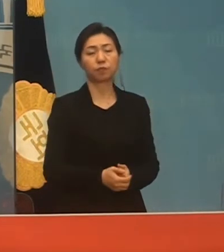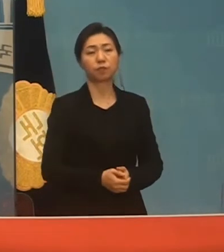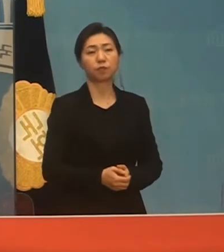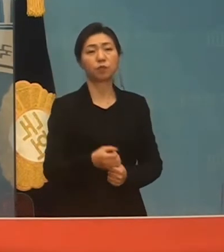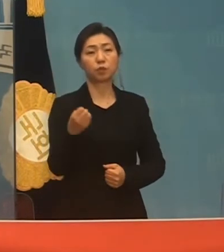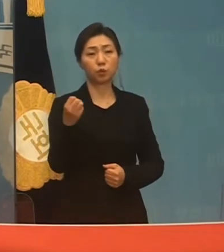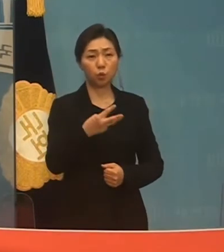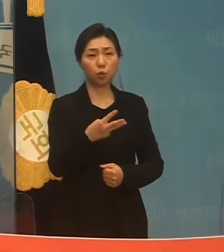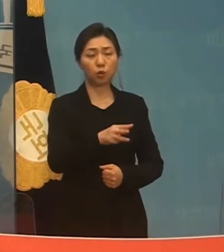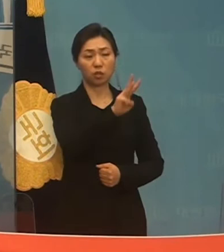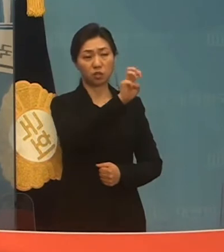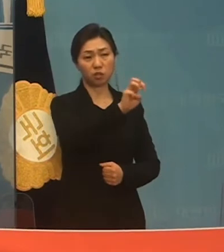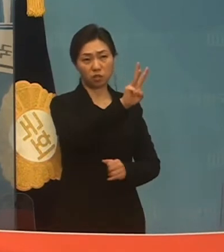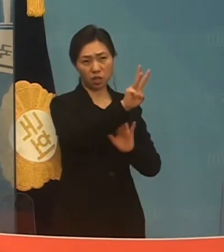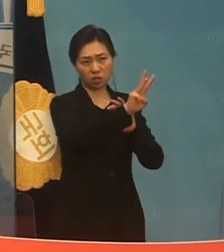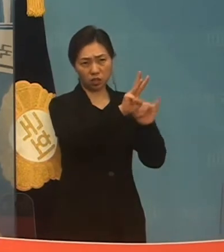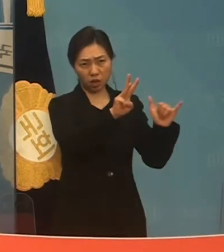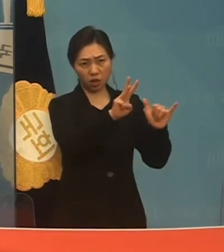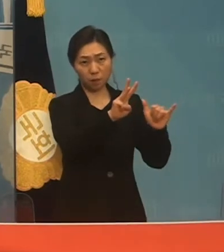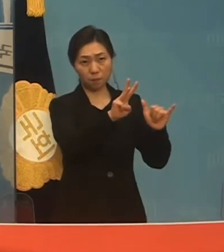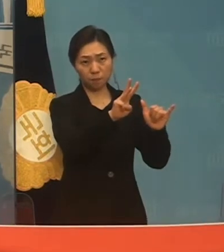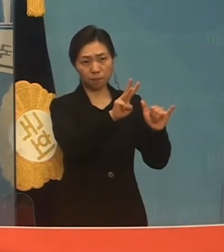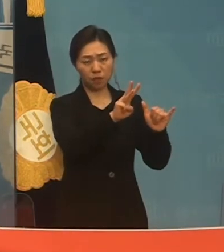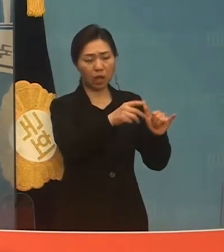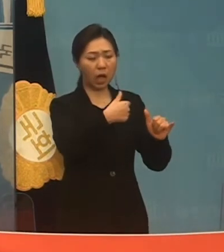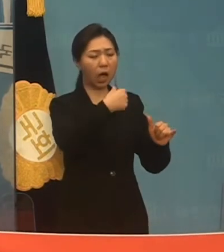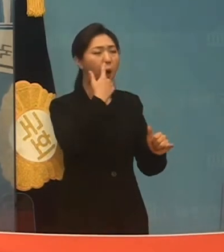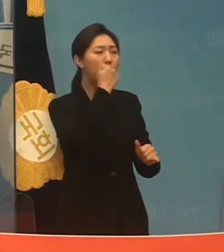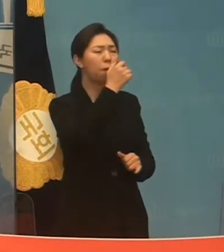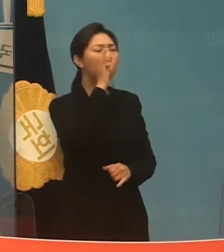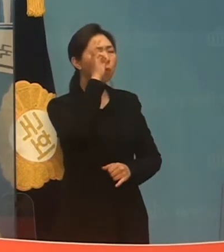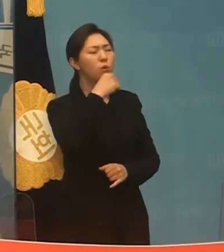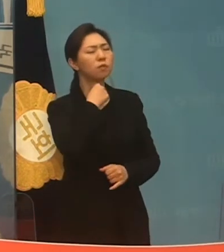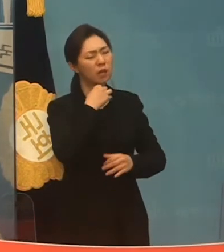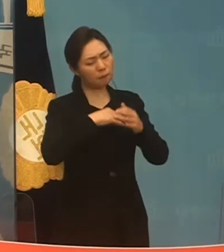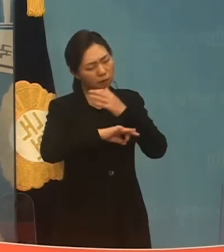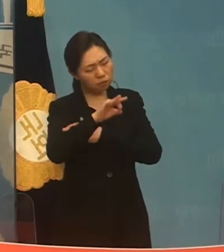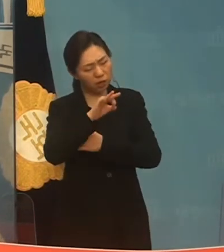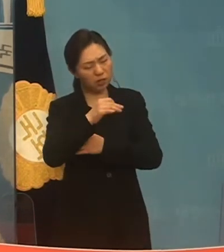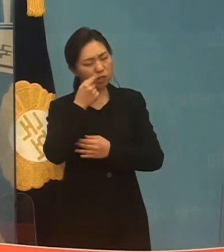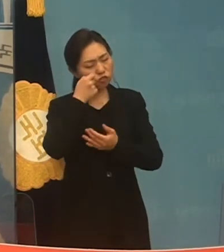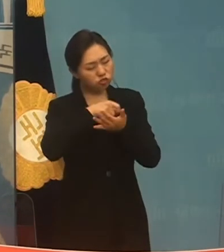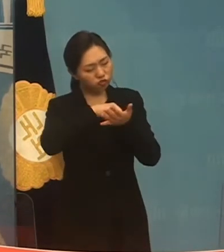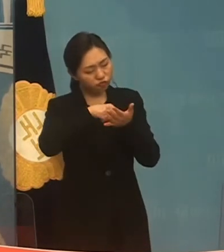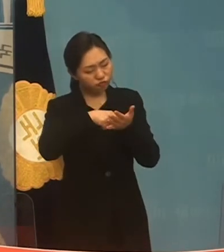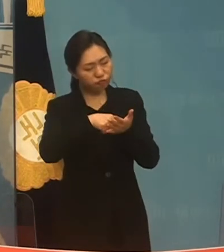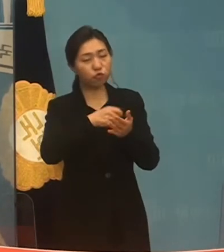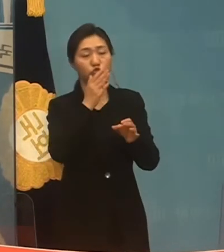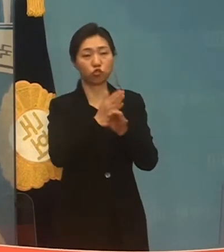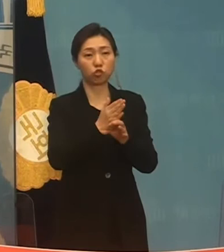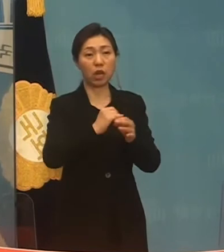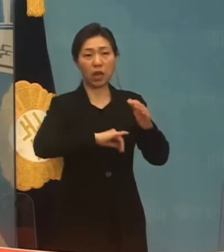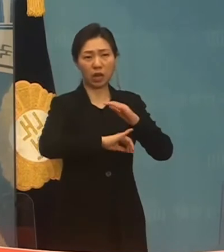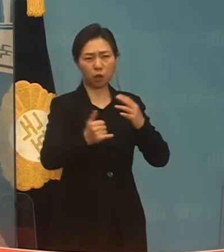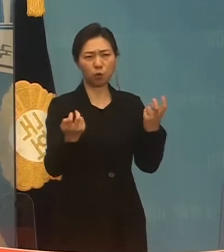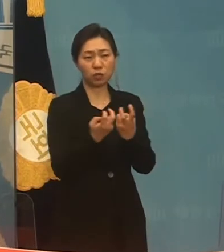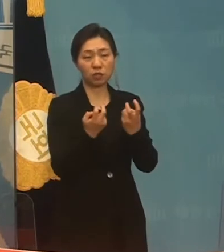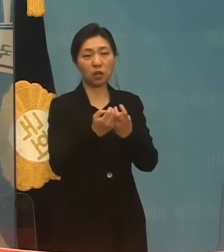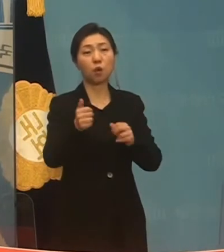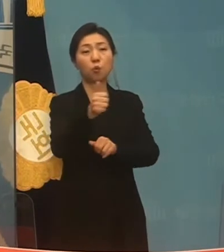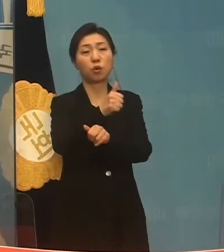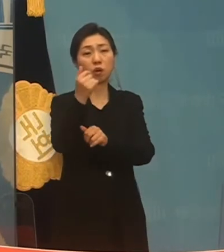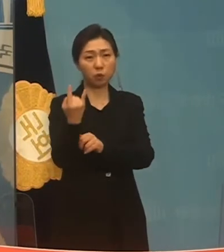그리고 그런 아빠를 보고 싶어 밤새워 눈물의 편지를 쓰고 가족대책위 기자회견에서 아빠